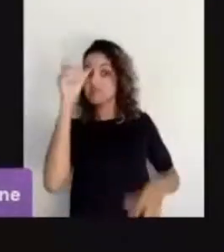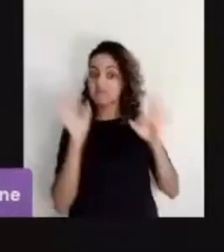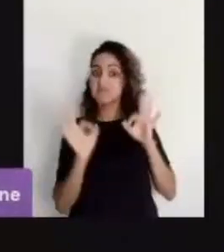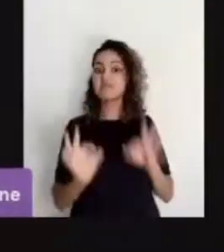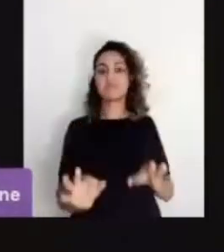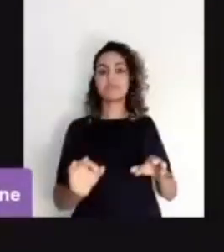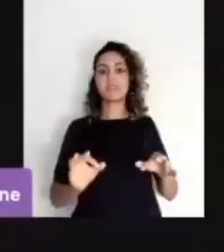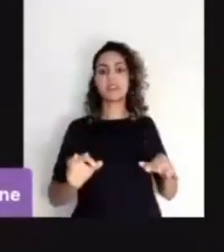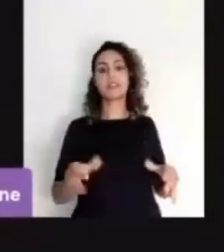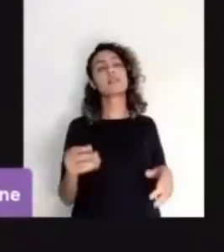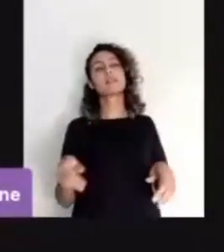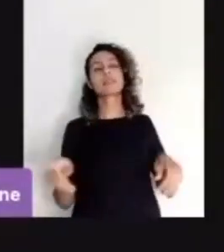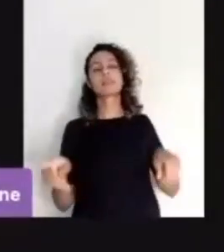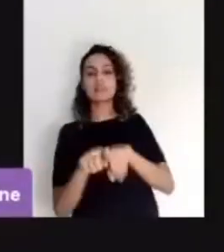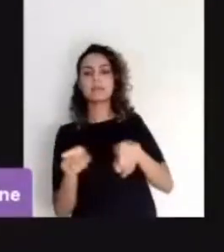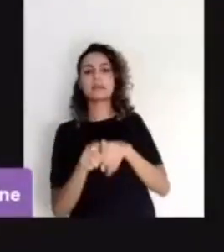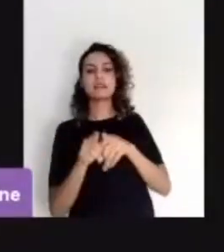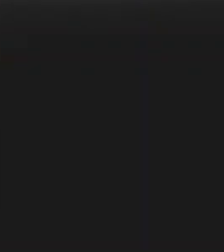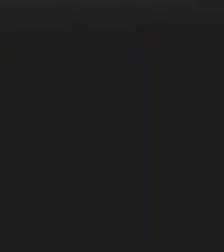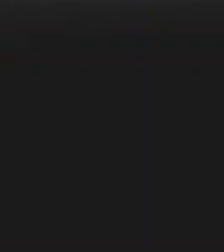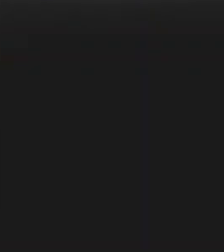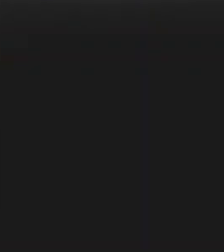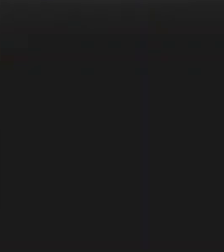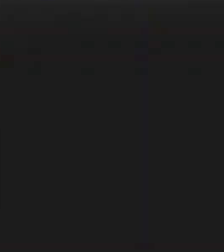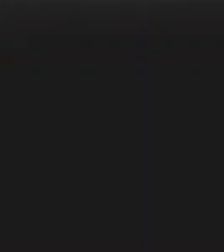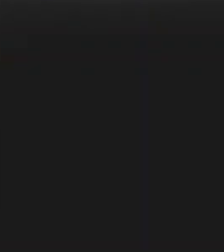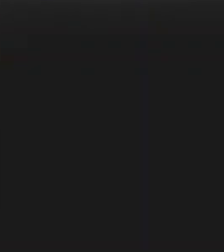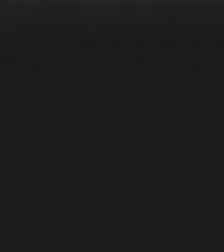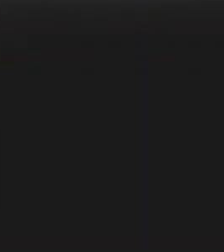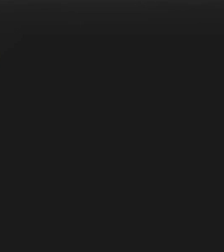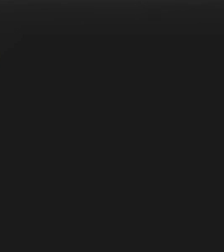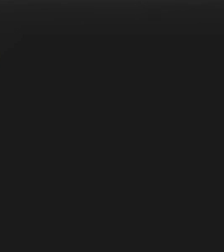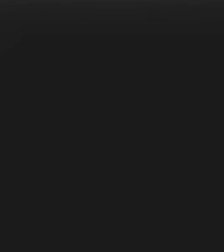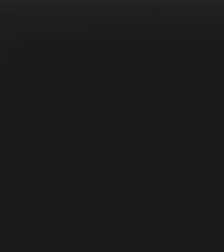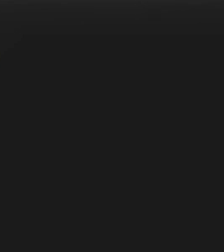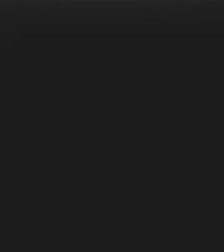ela provocou em cada um deles. O método dá certo ou não dá certo?